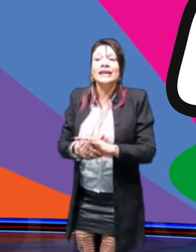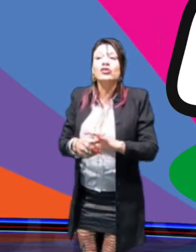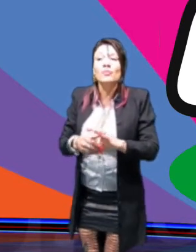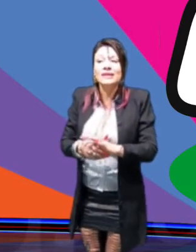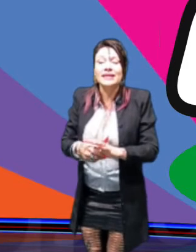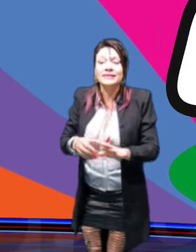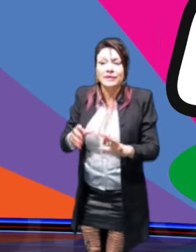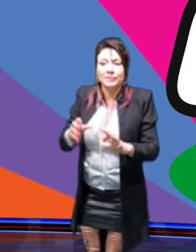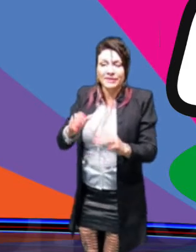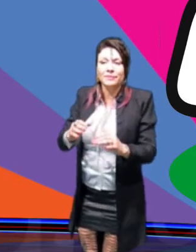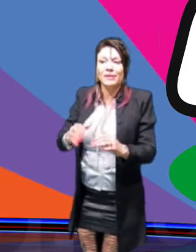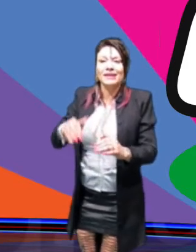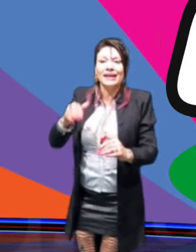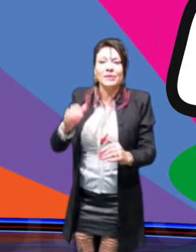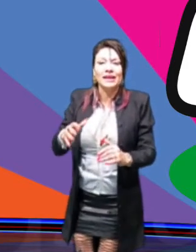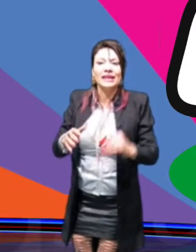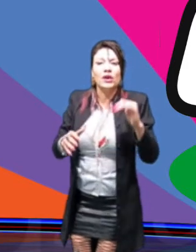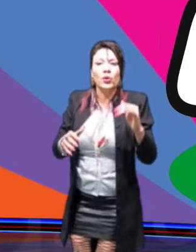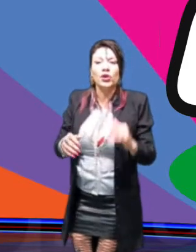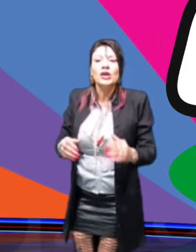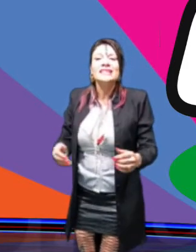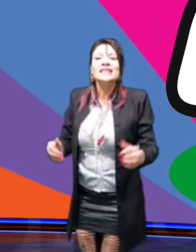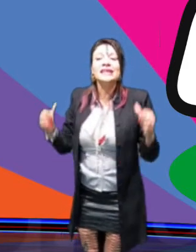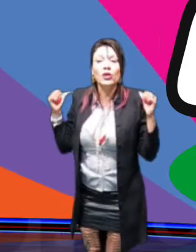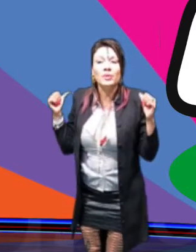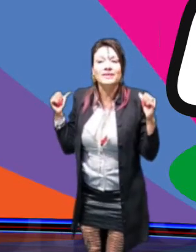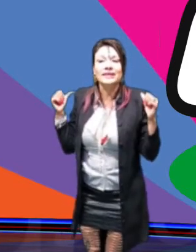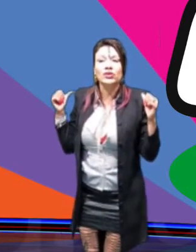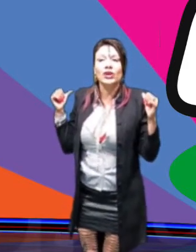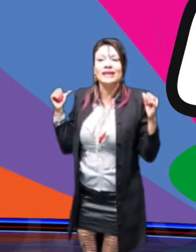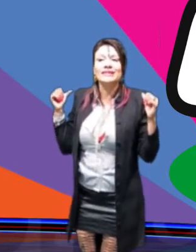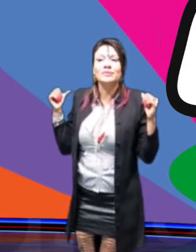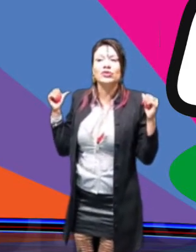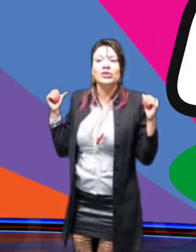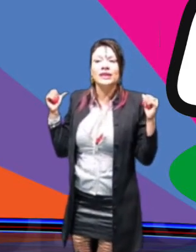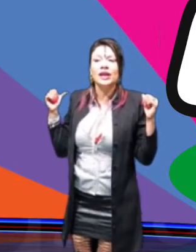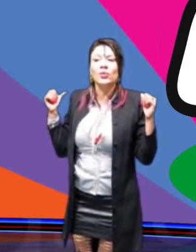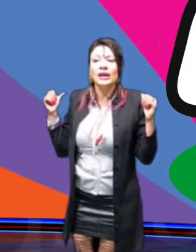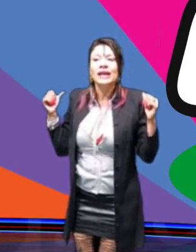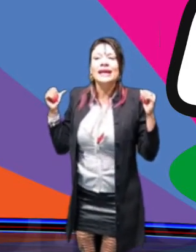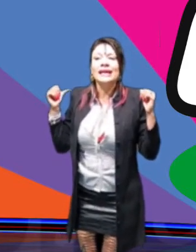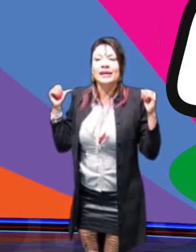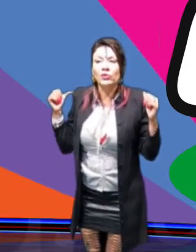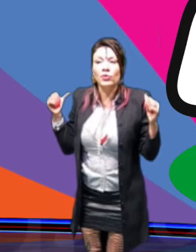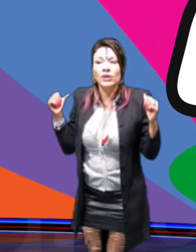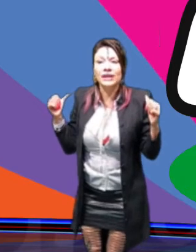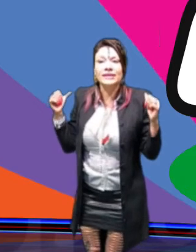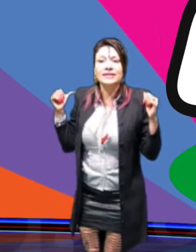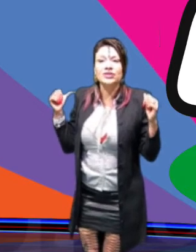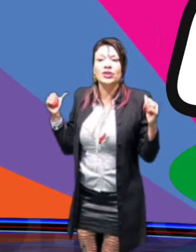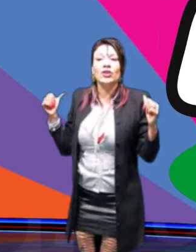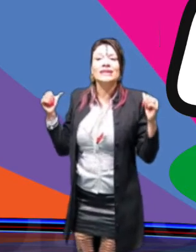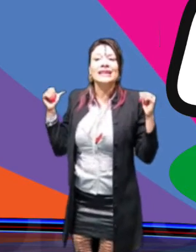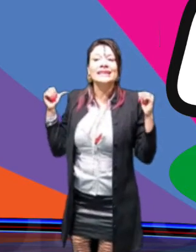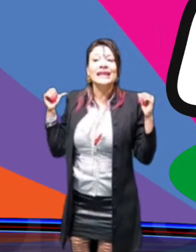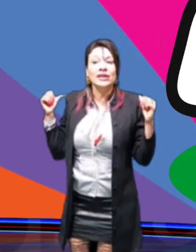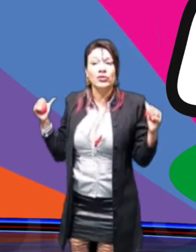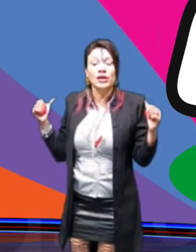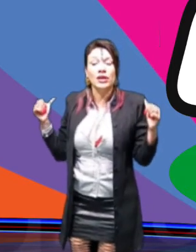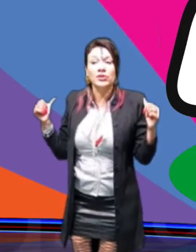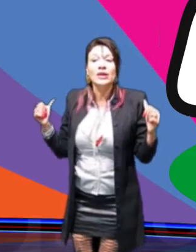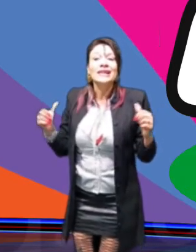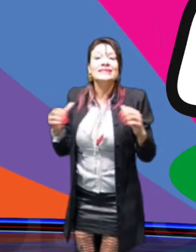estos meses, principalmente en abril y en junio, se ha estado persiguiendo el crecimiento interanual en el número de las transacciones con las tarjetas de crédito y